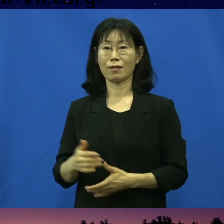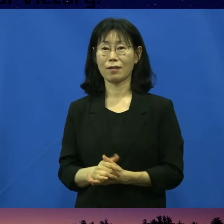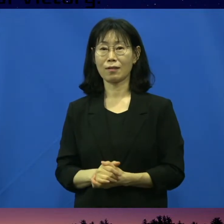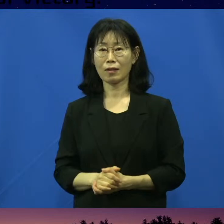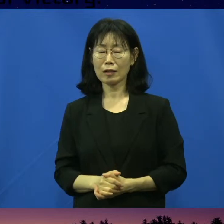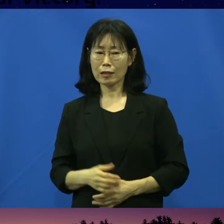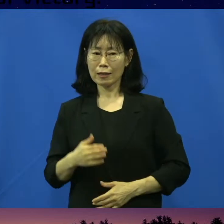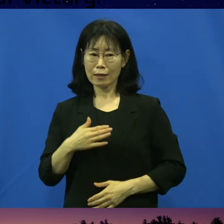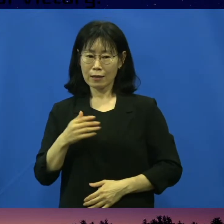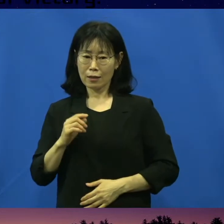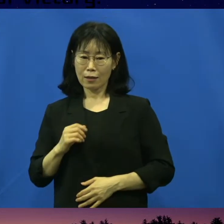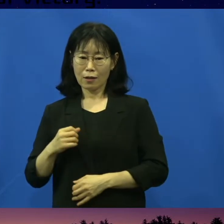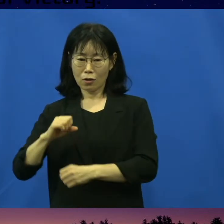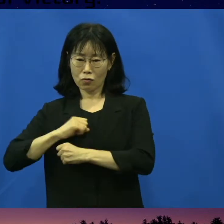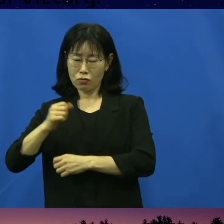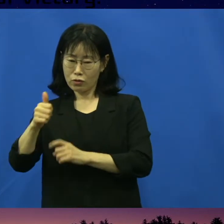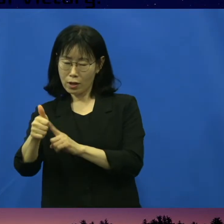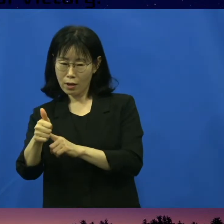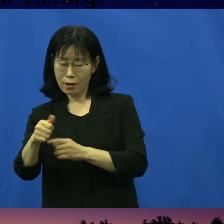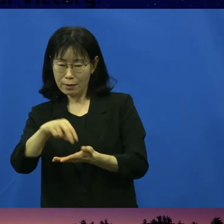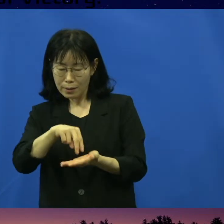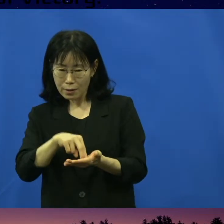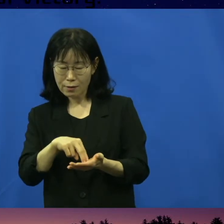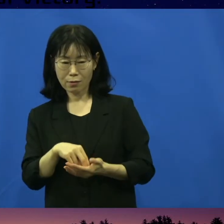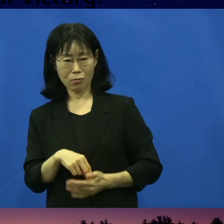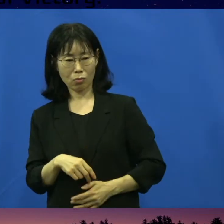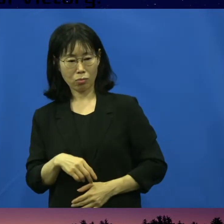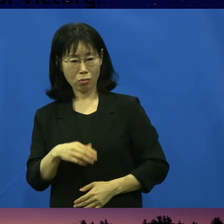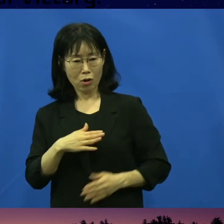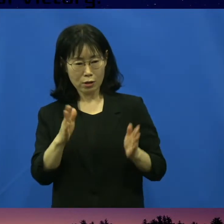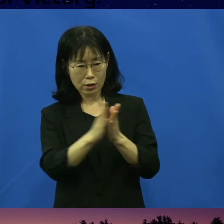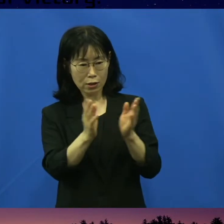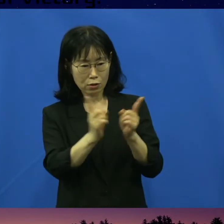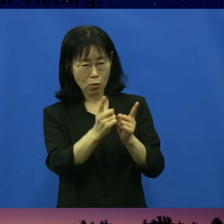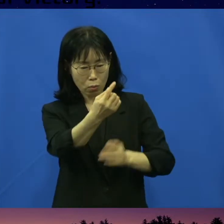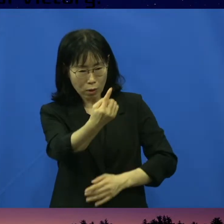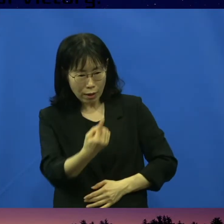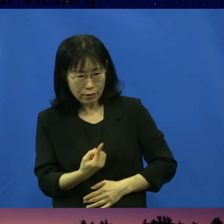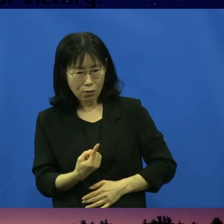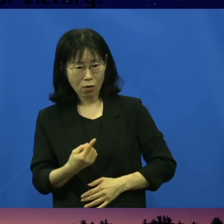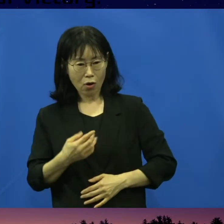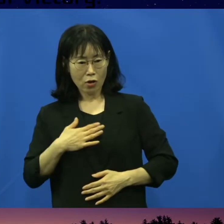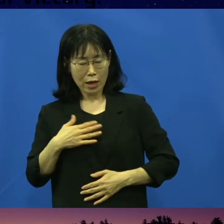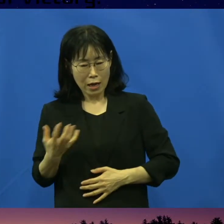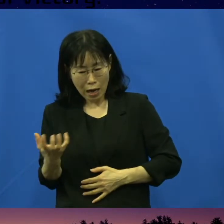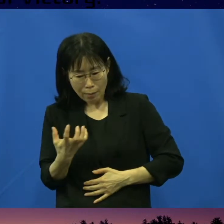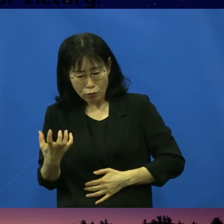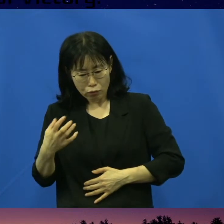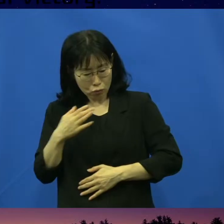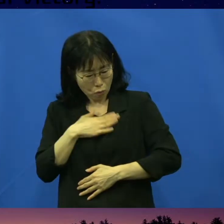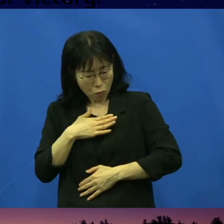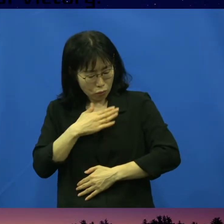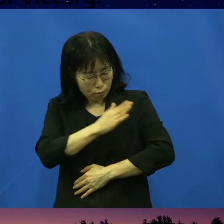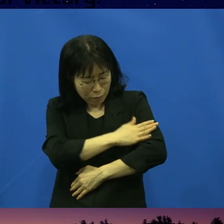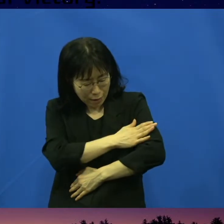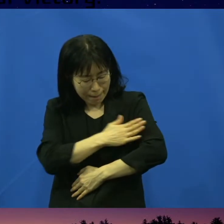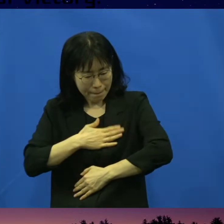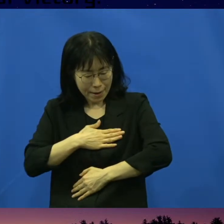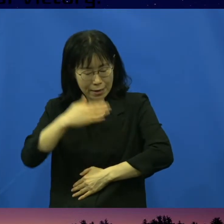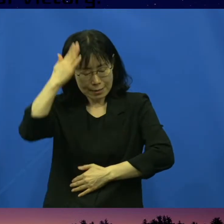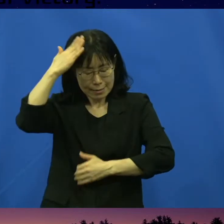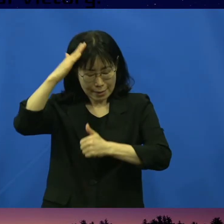서서 그의 하나님 여호와 이름을 부르고 그의 손을 그 부위 위에 흔들어 진중하게 안수기도를 해야 되지